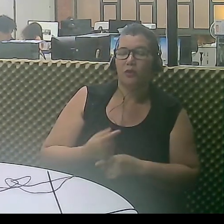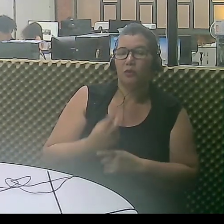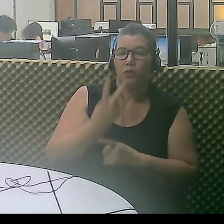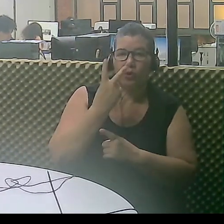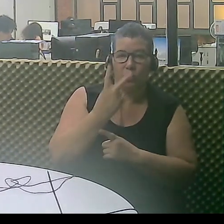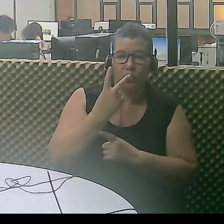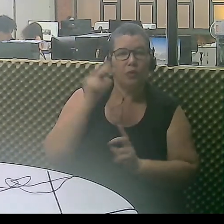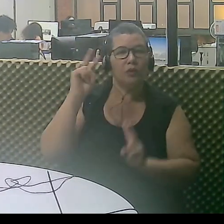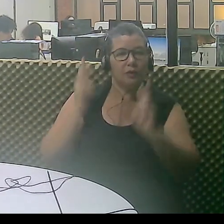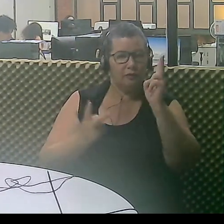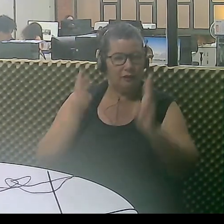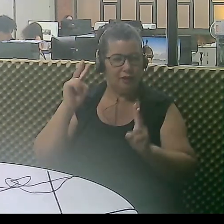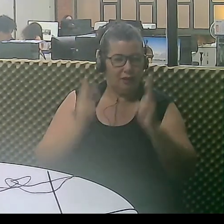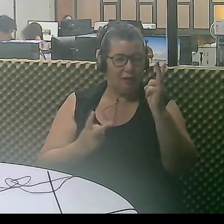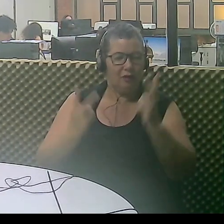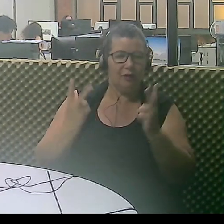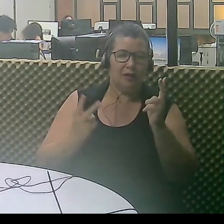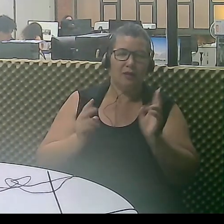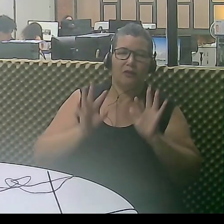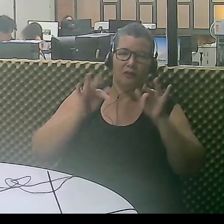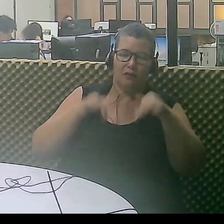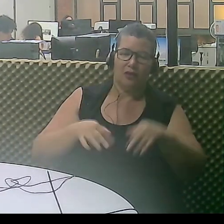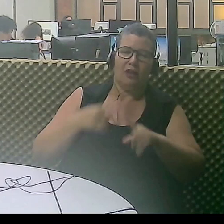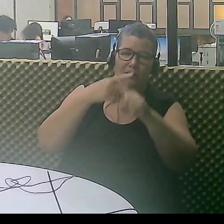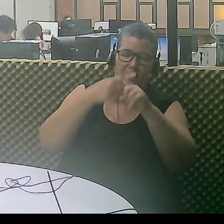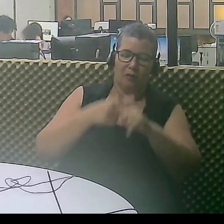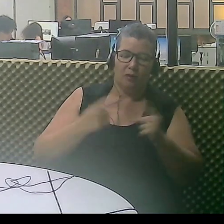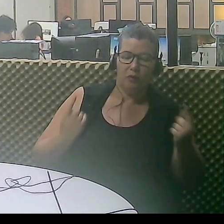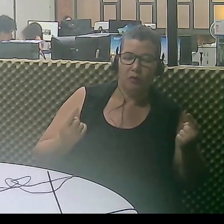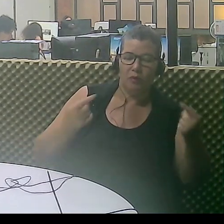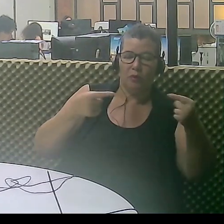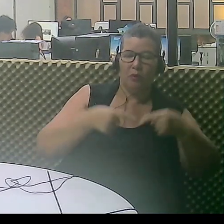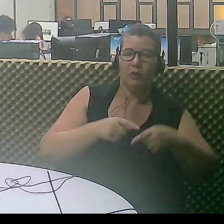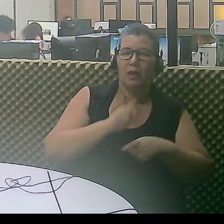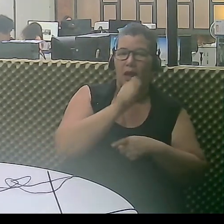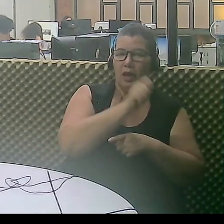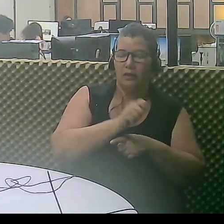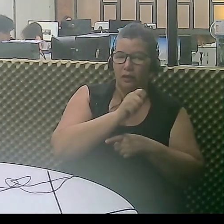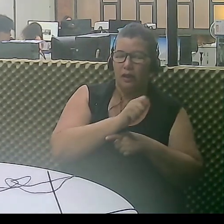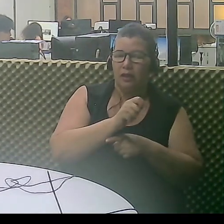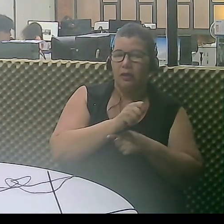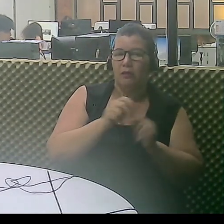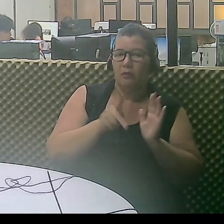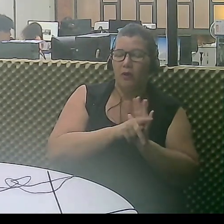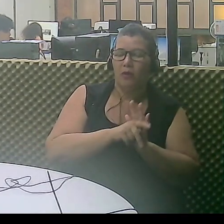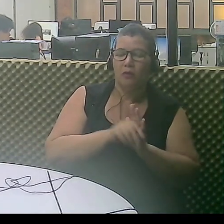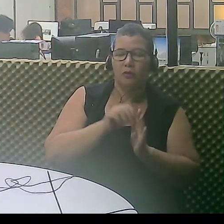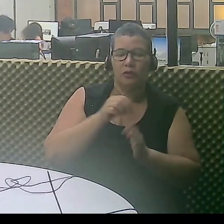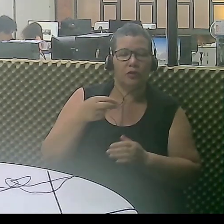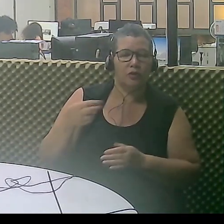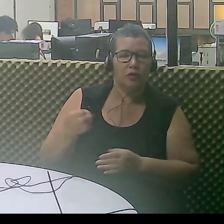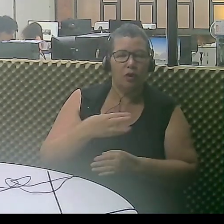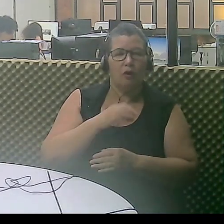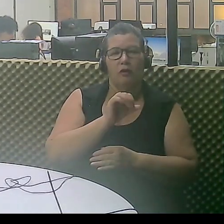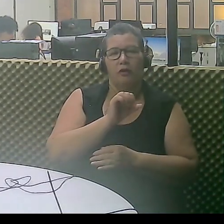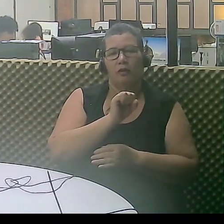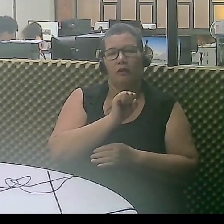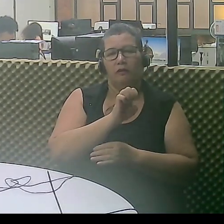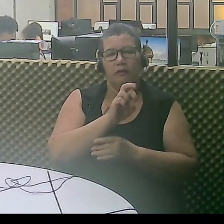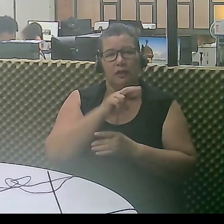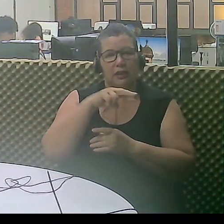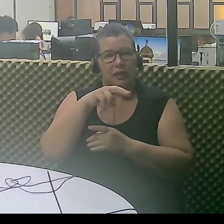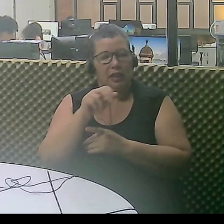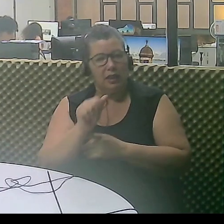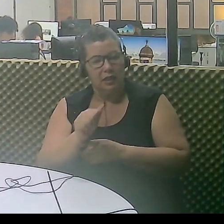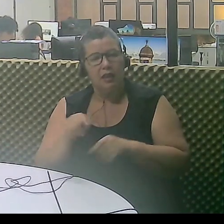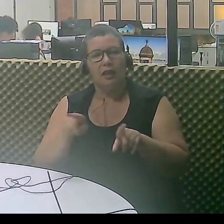do quadrangular final da competição, contra a Associação Esportiva Fute Minas de Nova Serrana por 3-1 e o Clube Bom